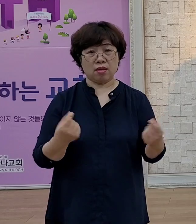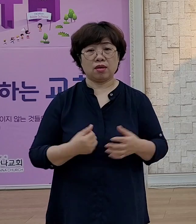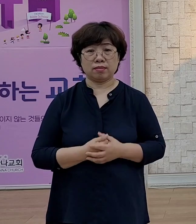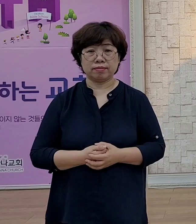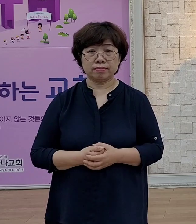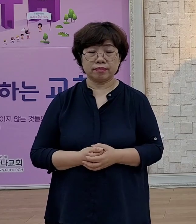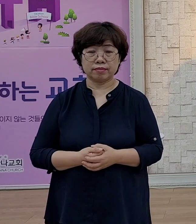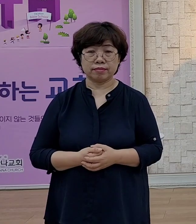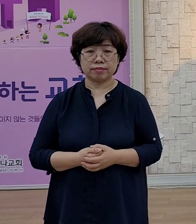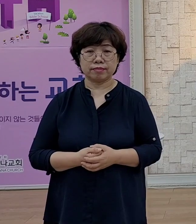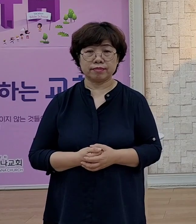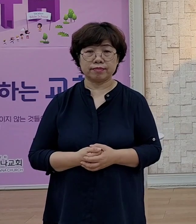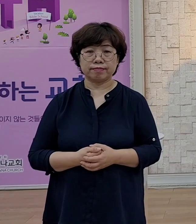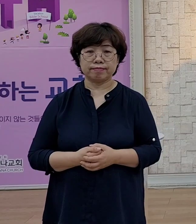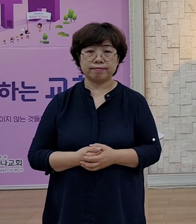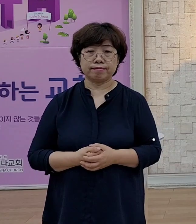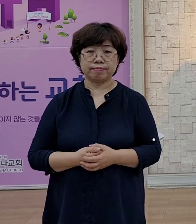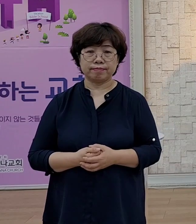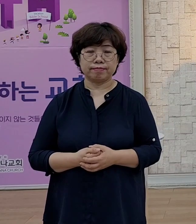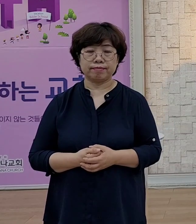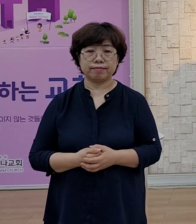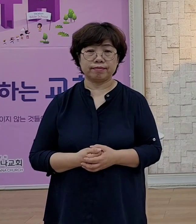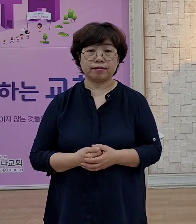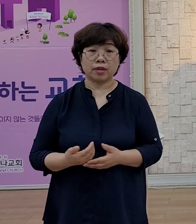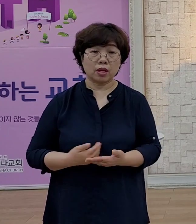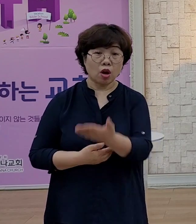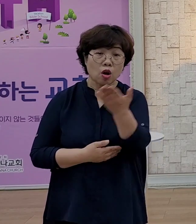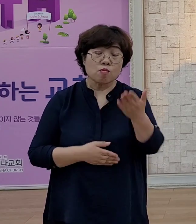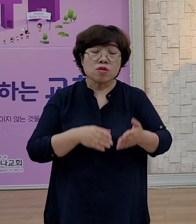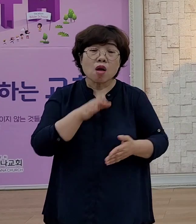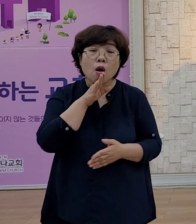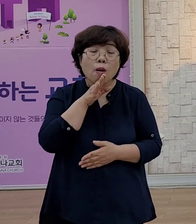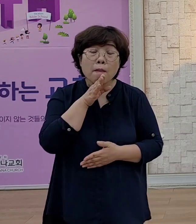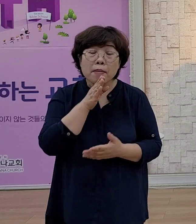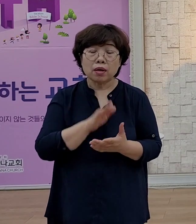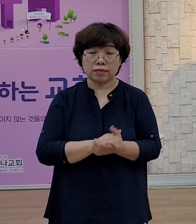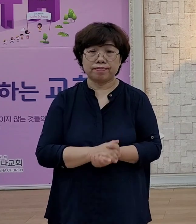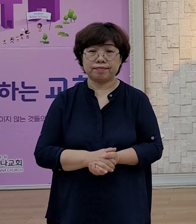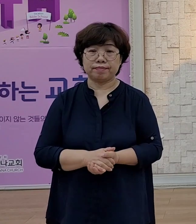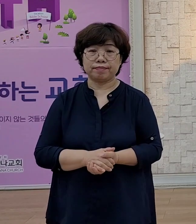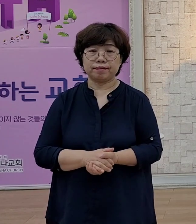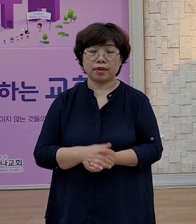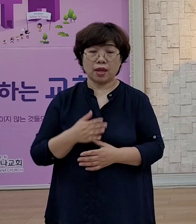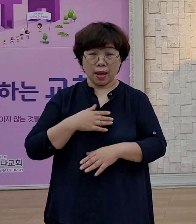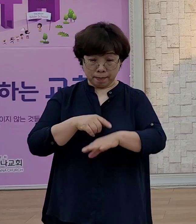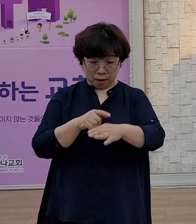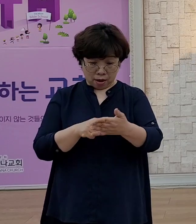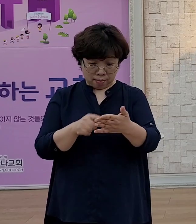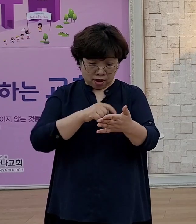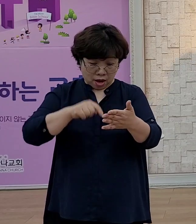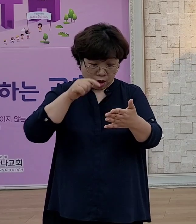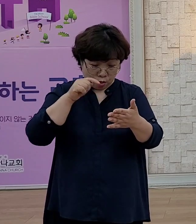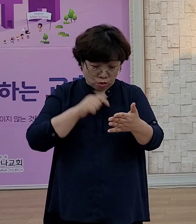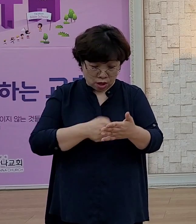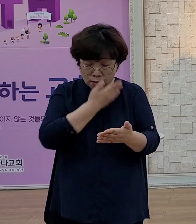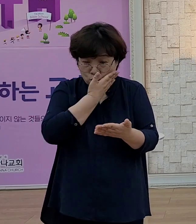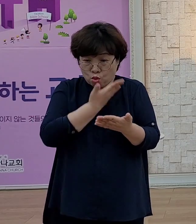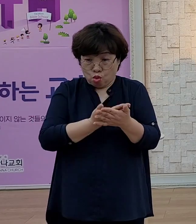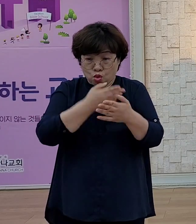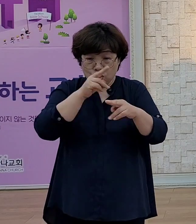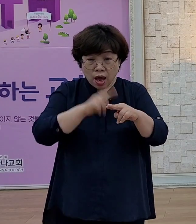여러분 정말 주님이 내 마음속 이